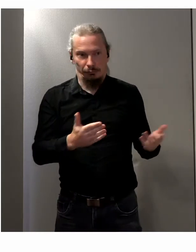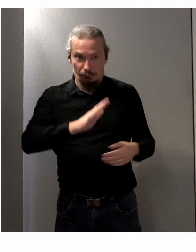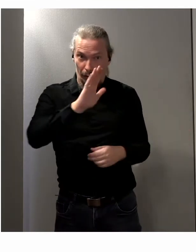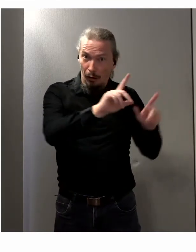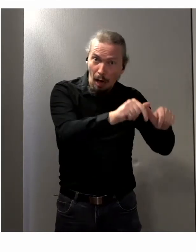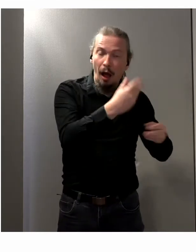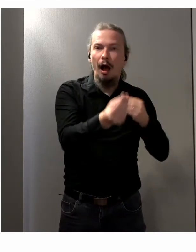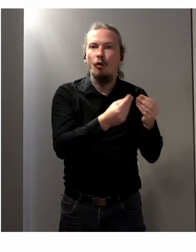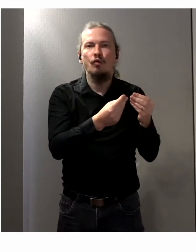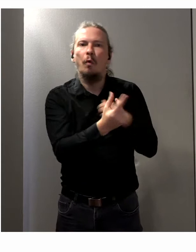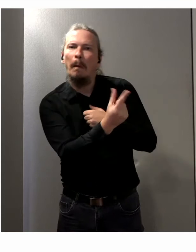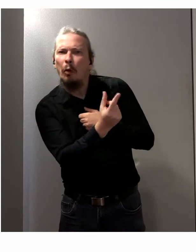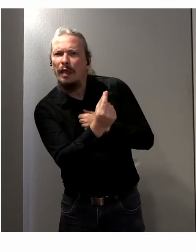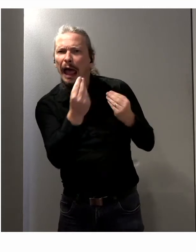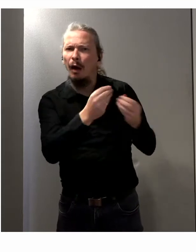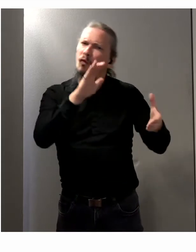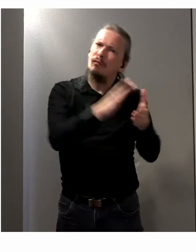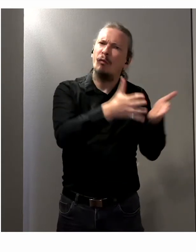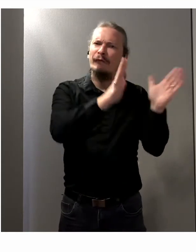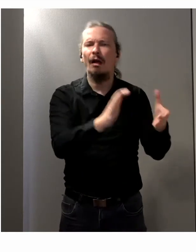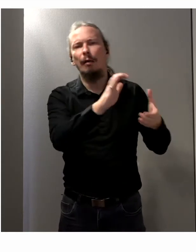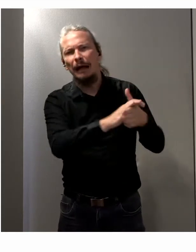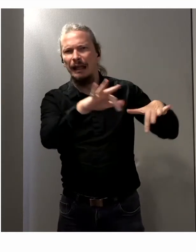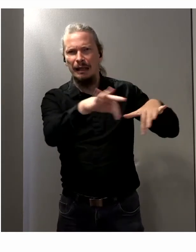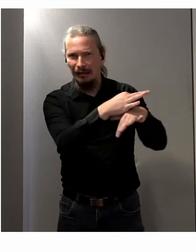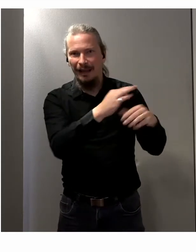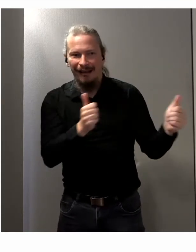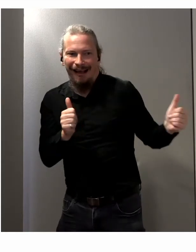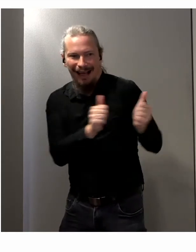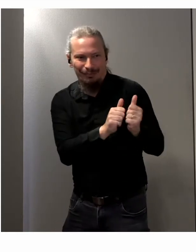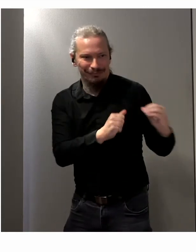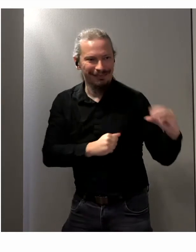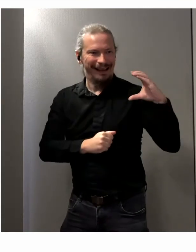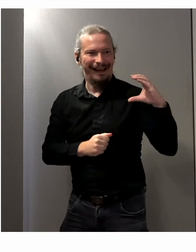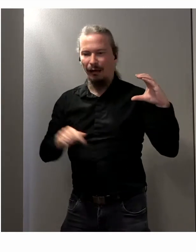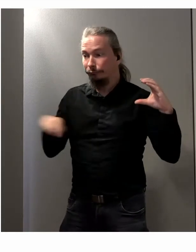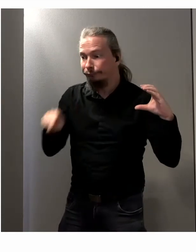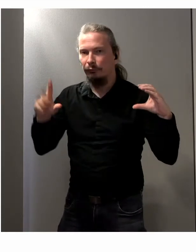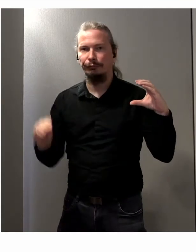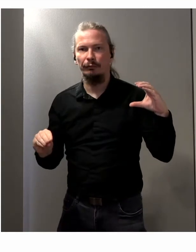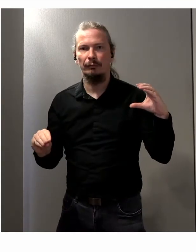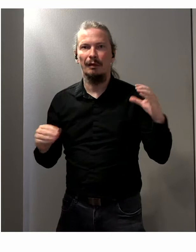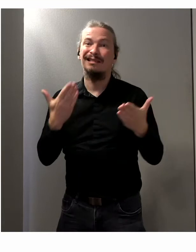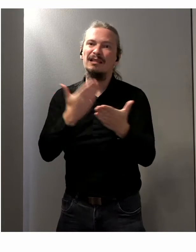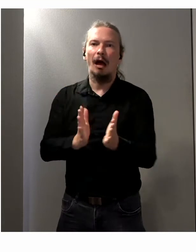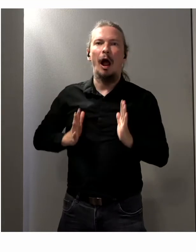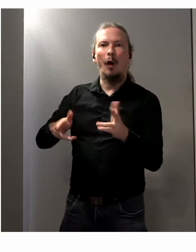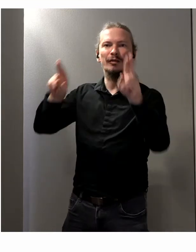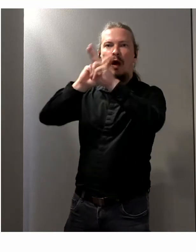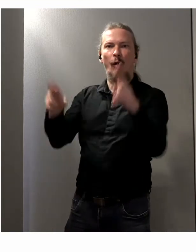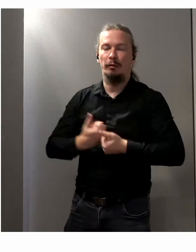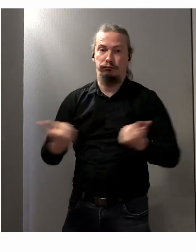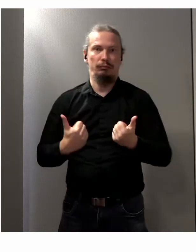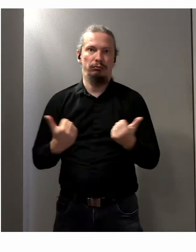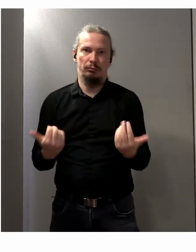qu'il soit un simple partenaire ou pacsé ou marié, cela est contraire à nos engagements